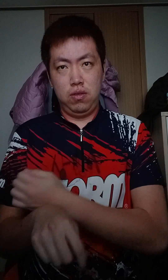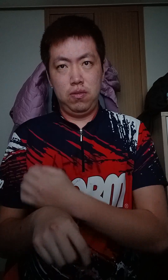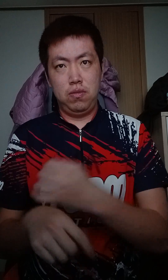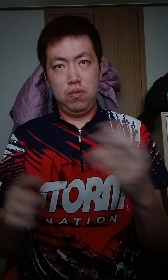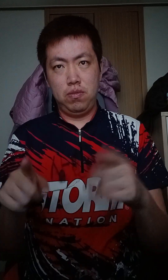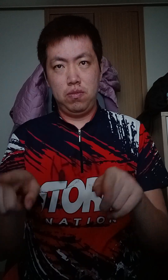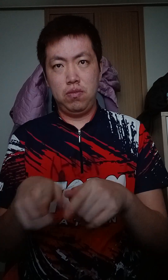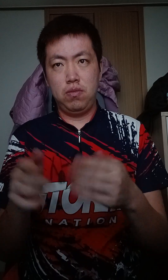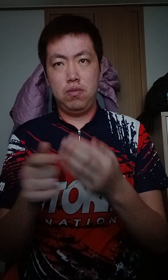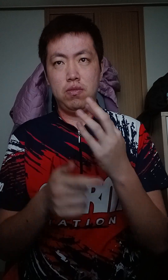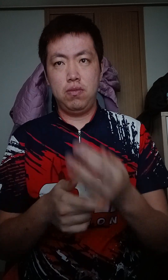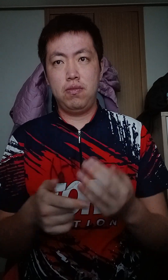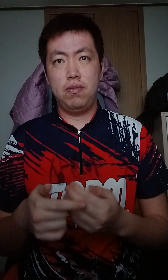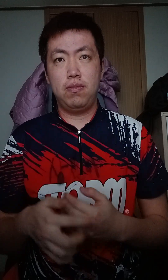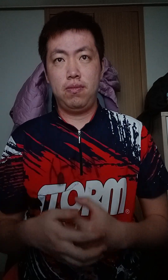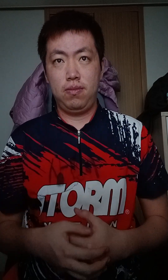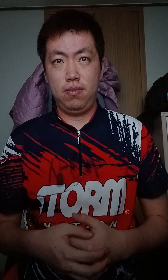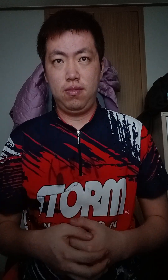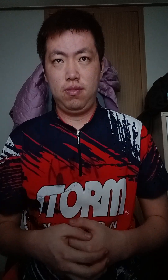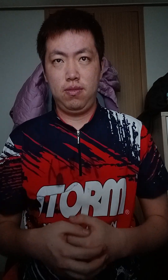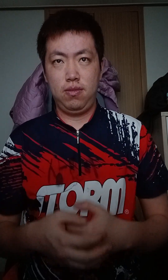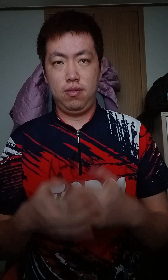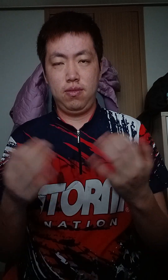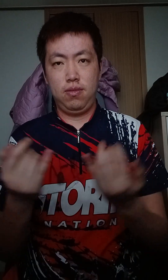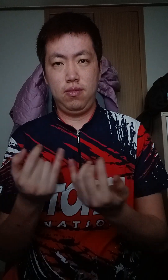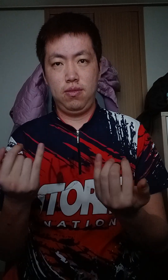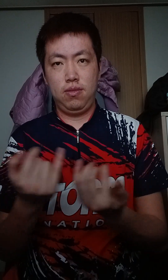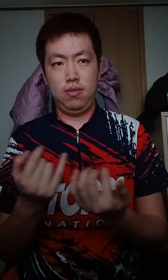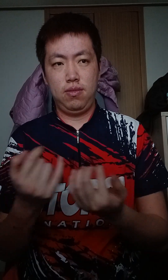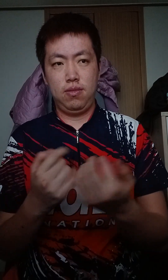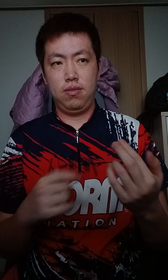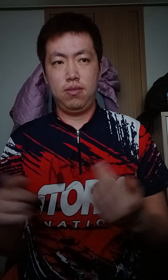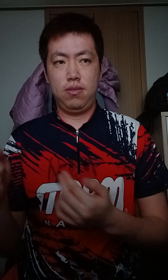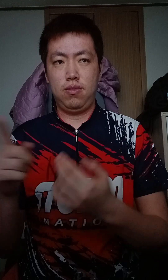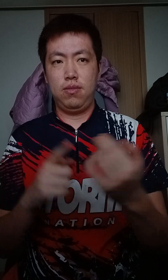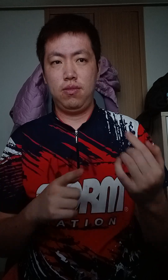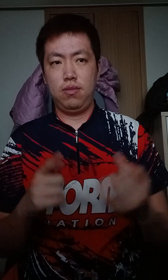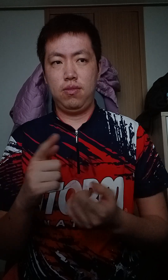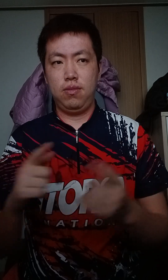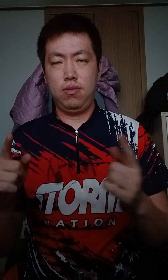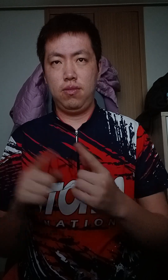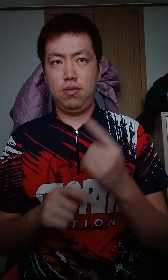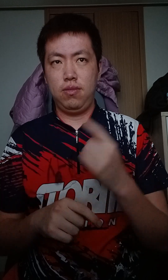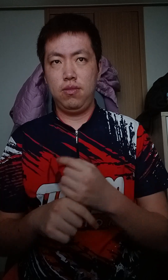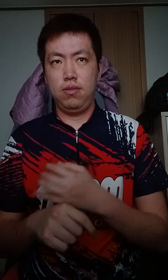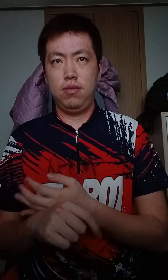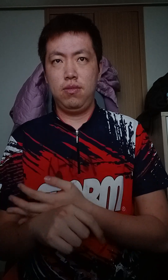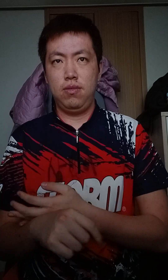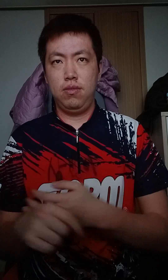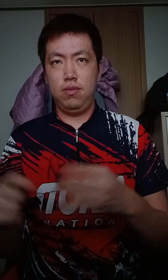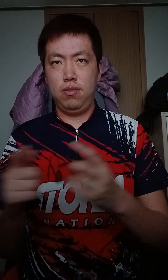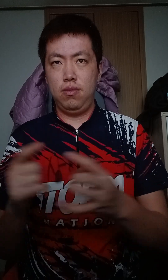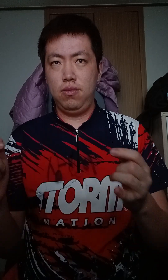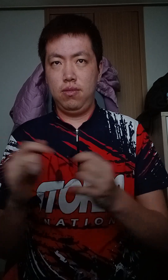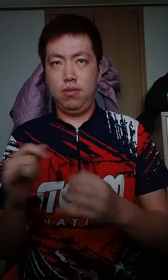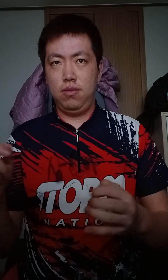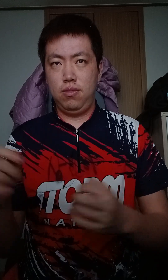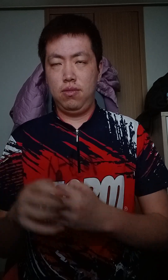같이 해줄 수가 있는데 장애인 화장실을 일반 화장실로 개조하는 곳입니다. 이렇게 사람 한 명이 들어가면 한 칸이 꽉